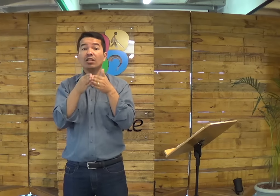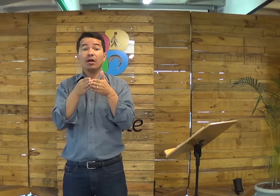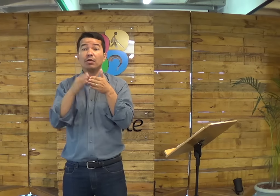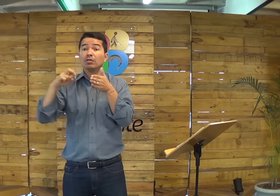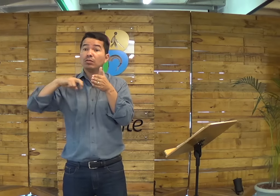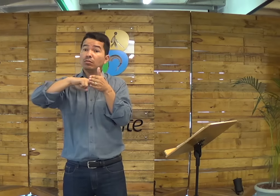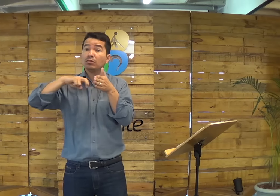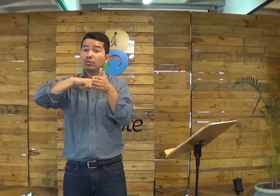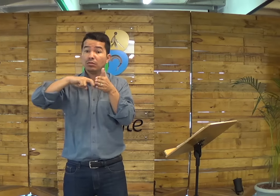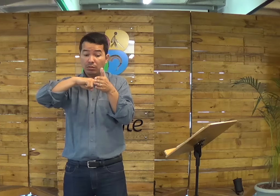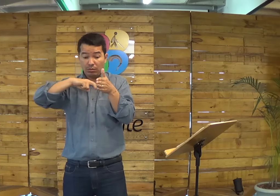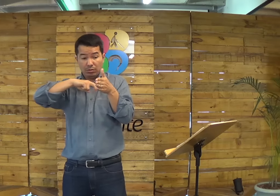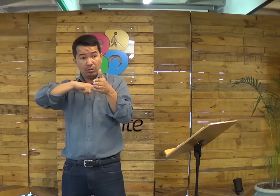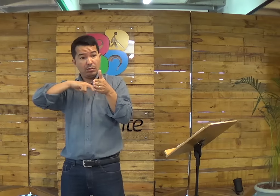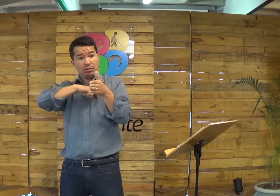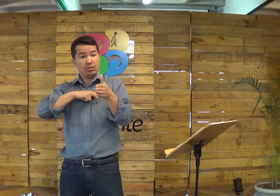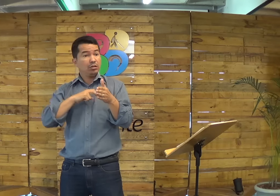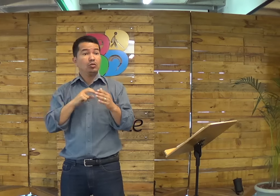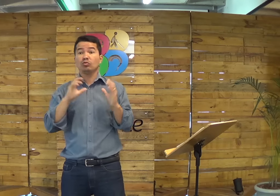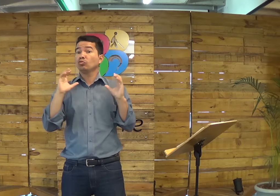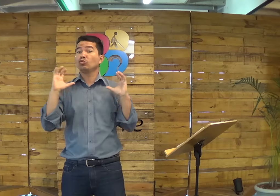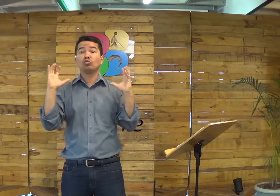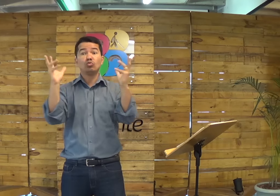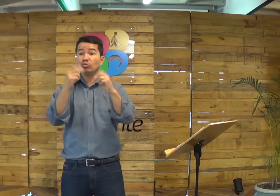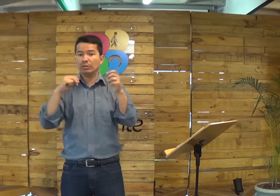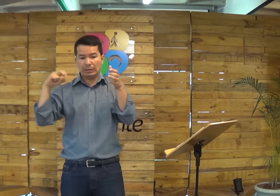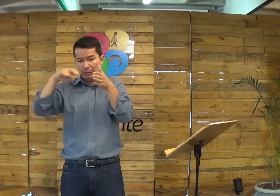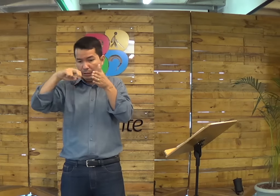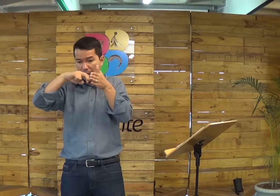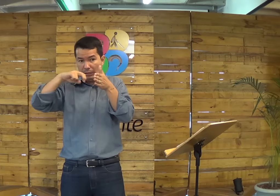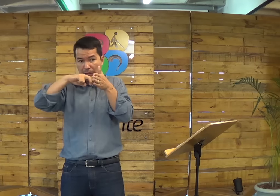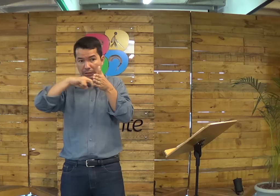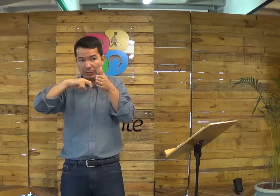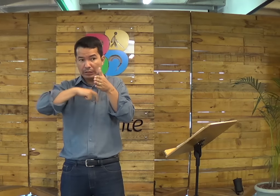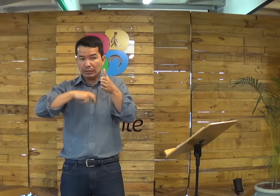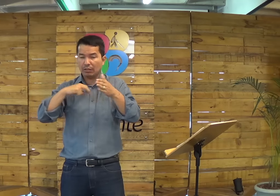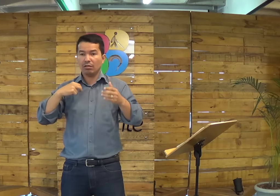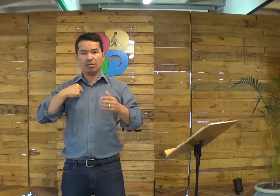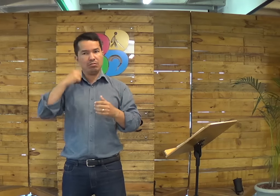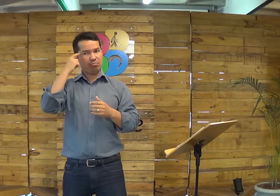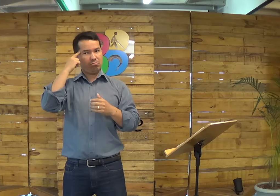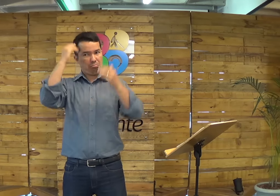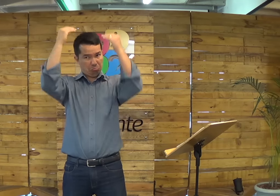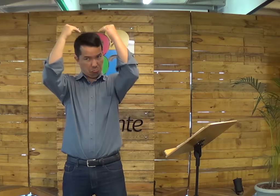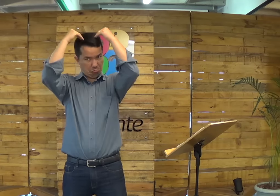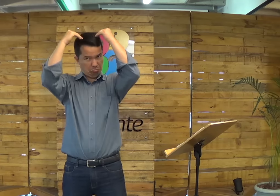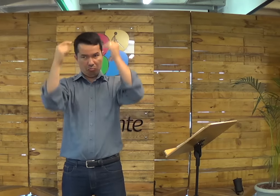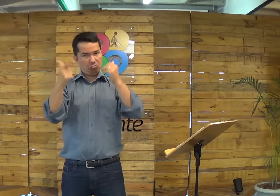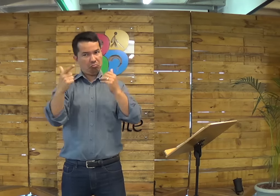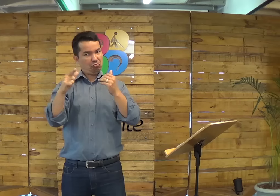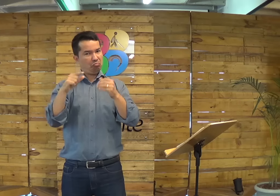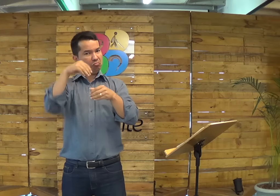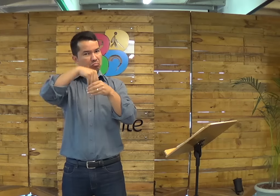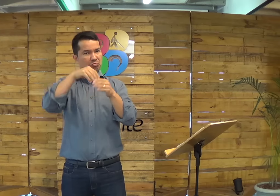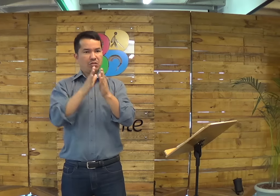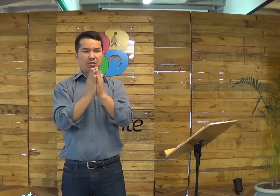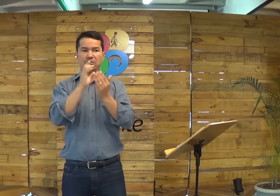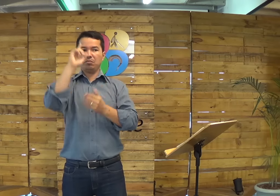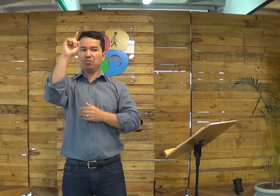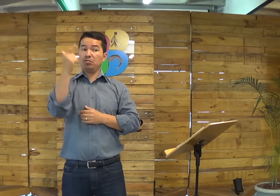entrando e eles foram lá cada um pro seu lugar dentro da arca né é imaginação minha né isso não